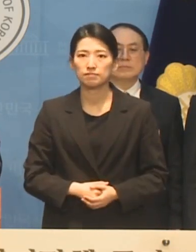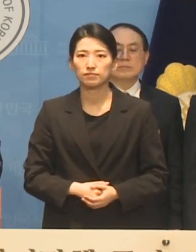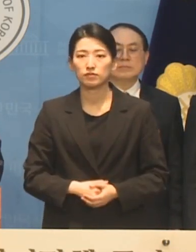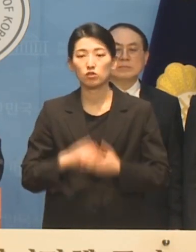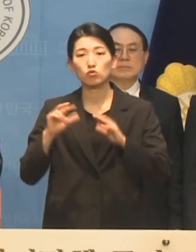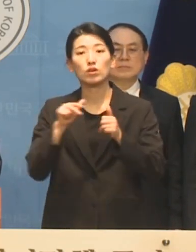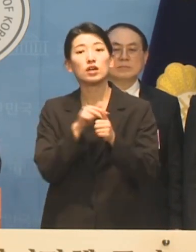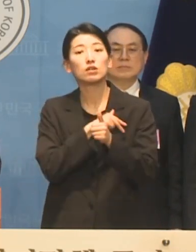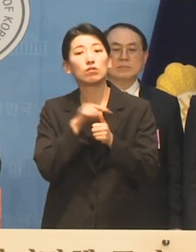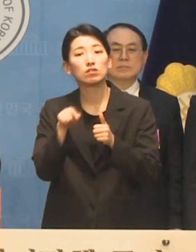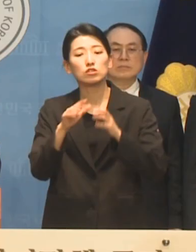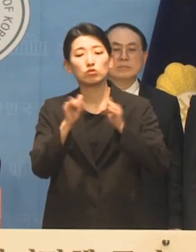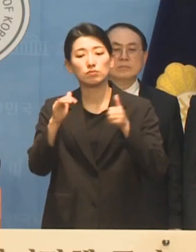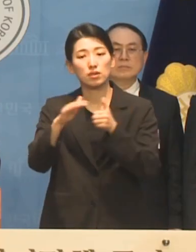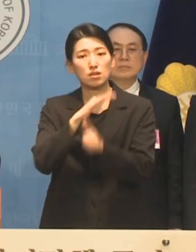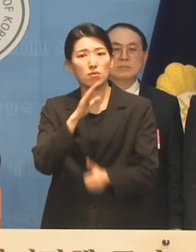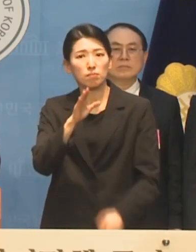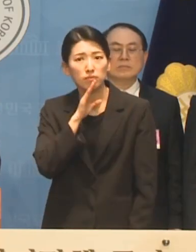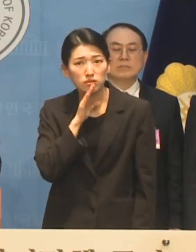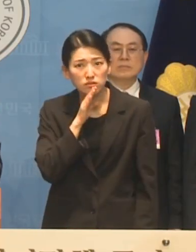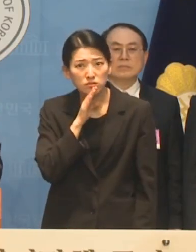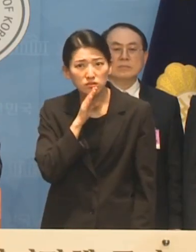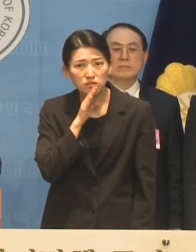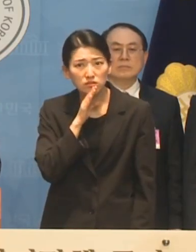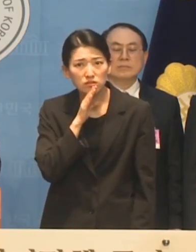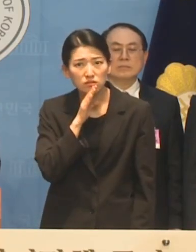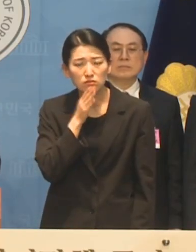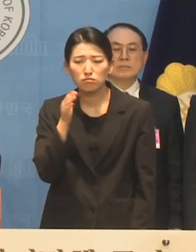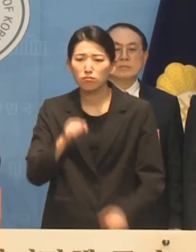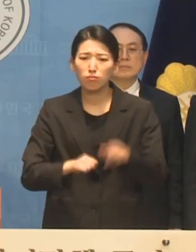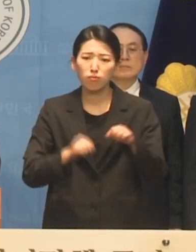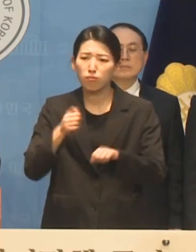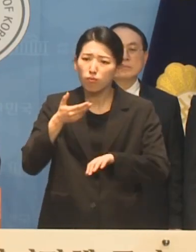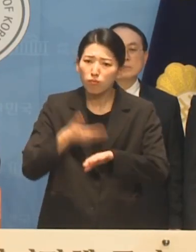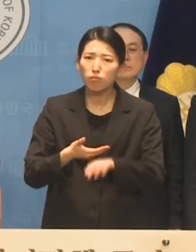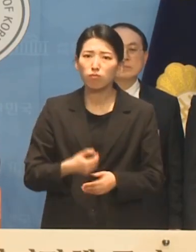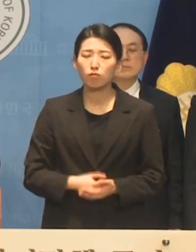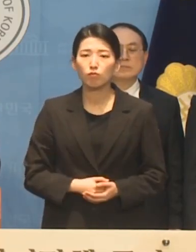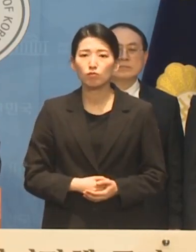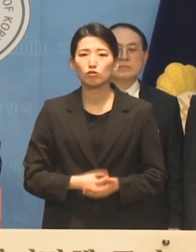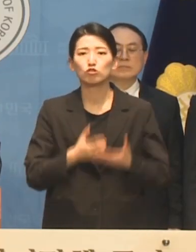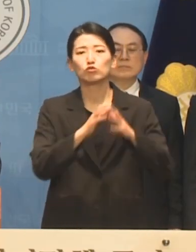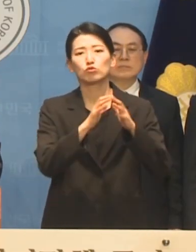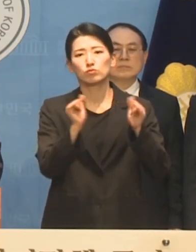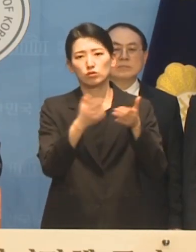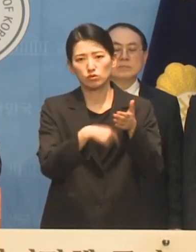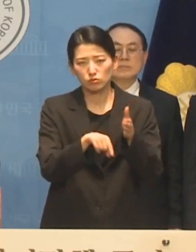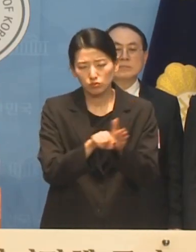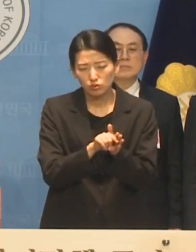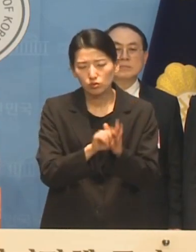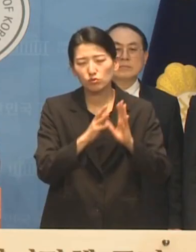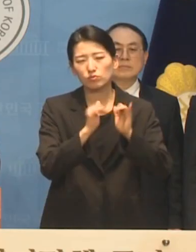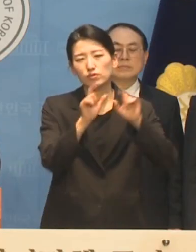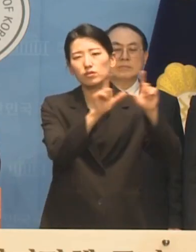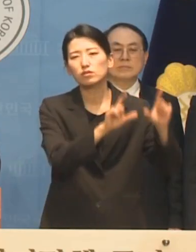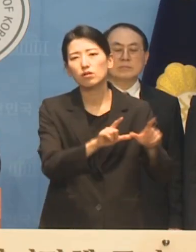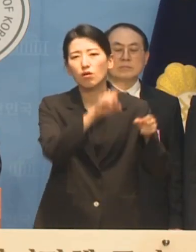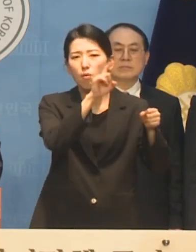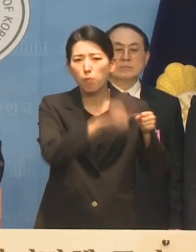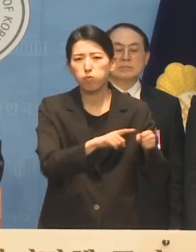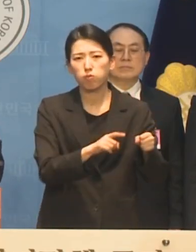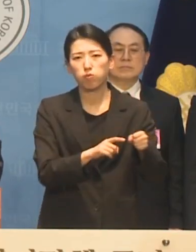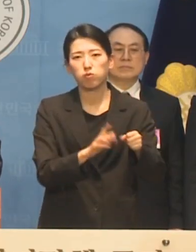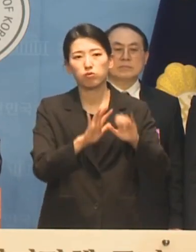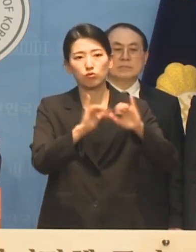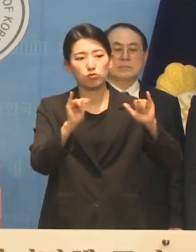대표로 국민을 대신해서 정치하는 것이 아닙니까? 국민을 위해서, 국민의 삶을 위해서 국민이 행복하게 살